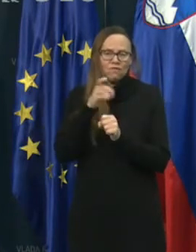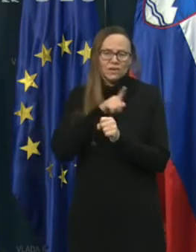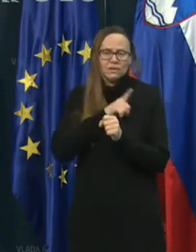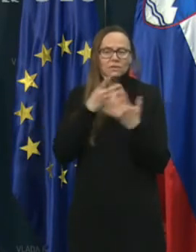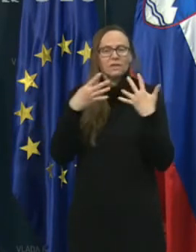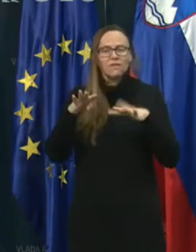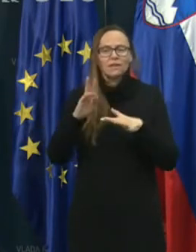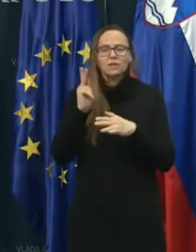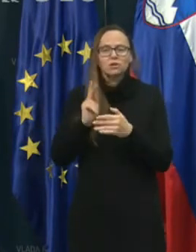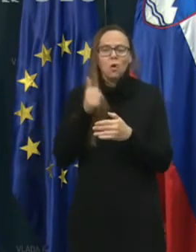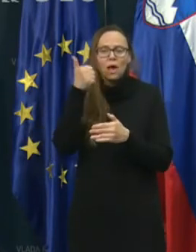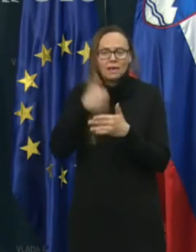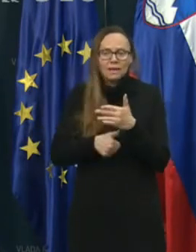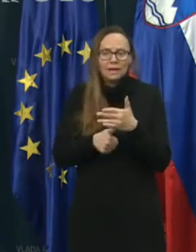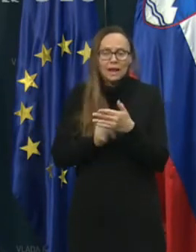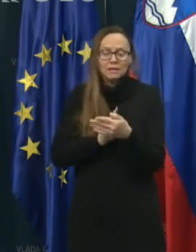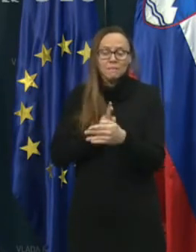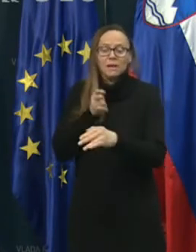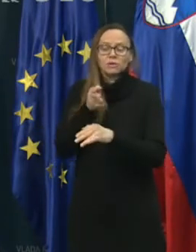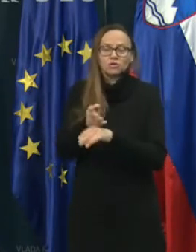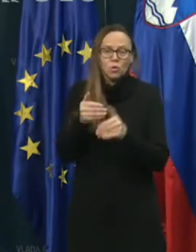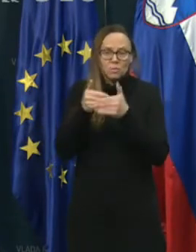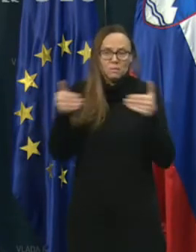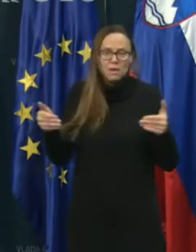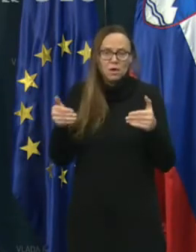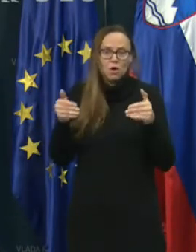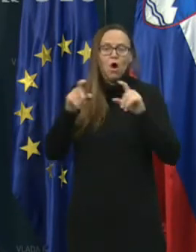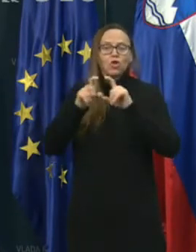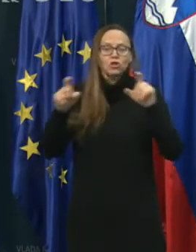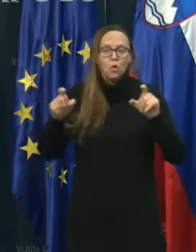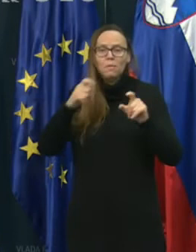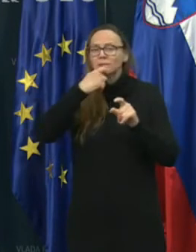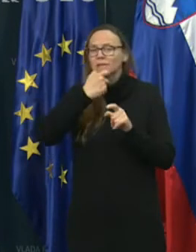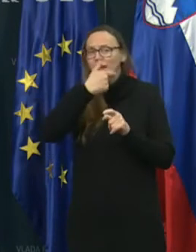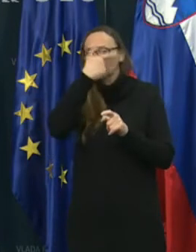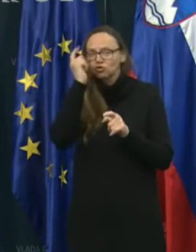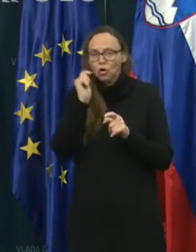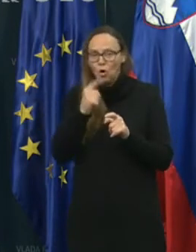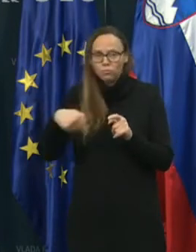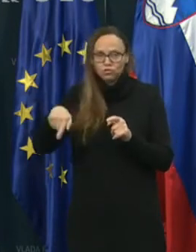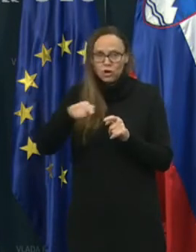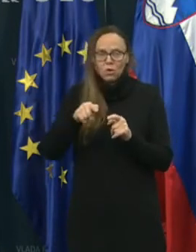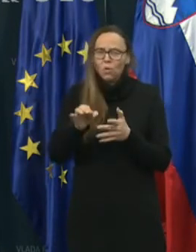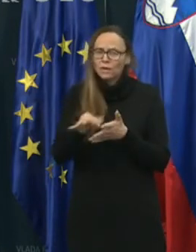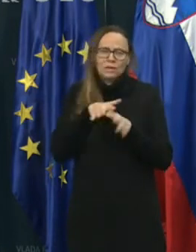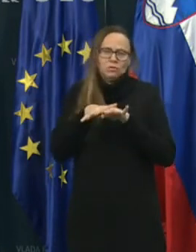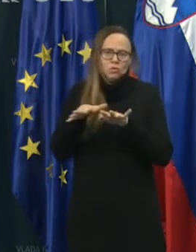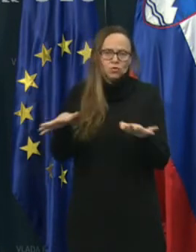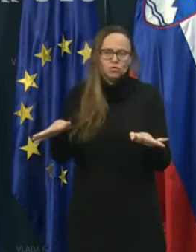enkrat prestopi prag doma starejših občanov, zelo hitro širi.